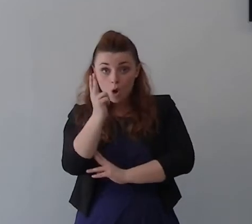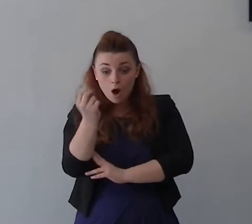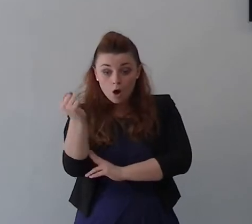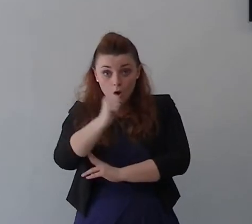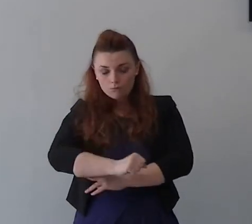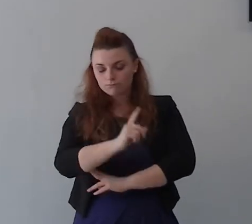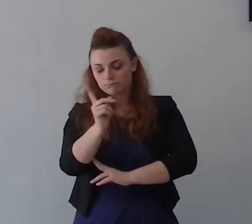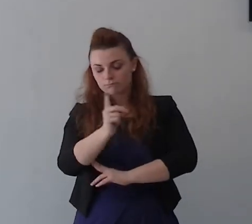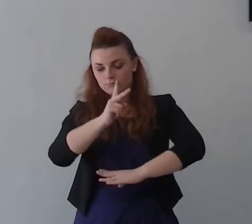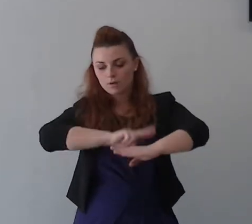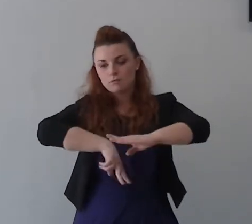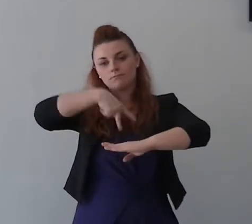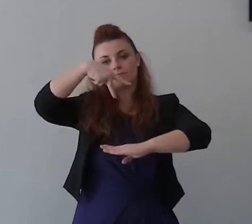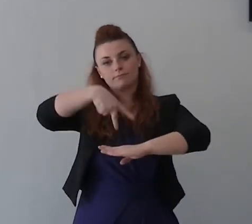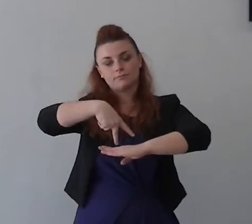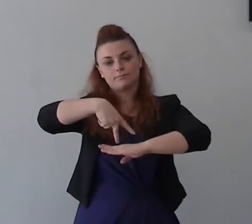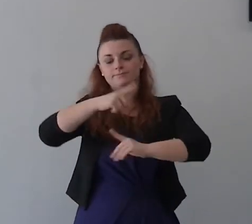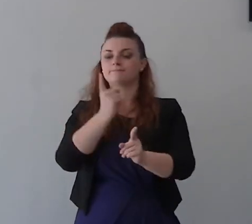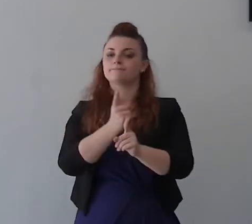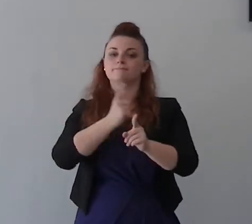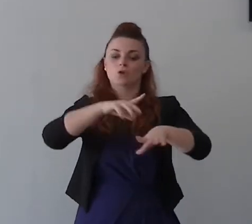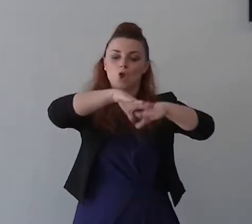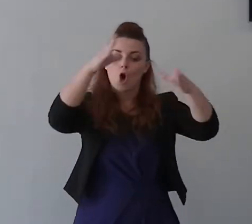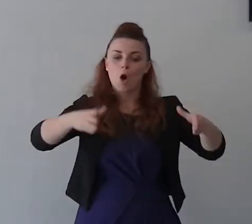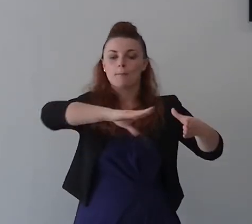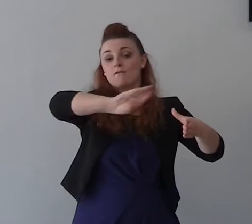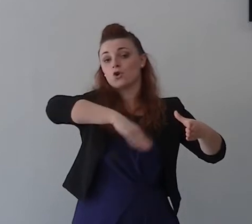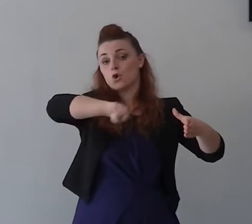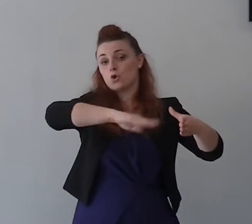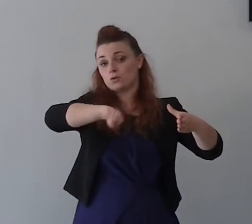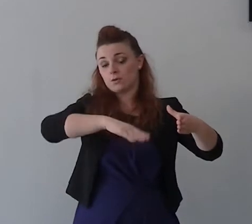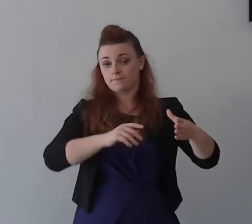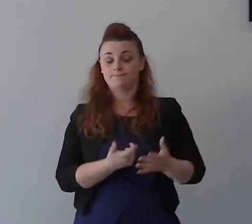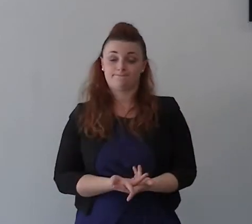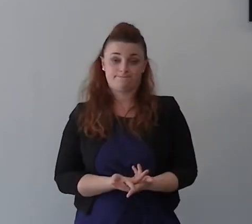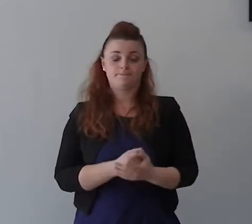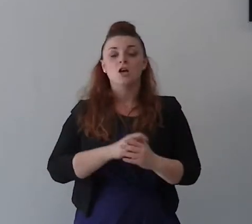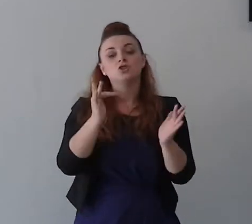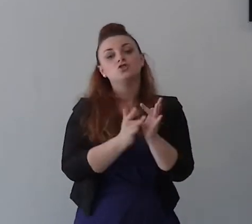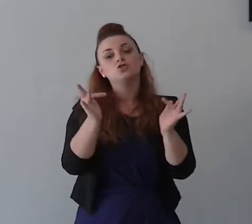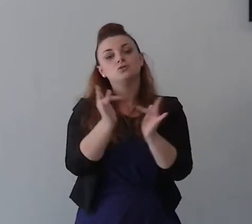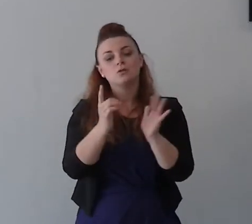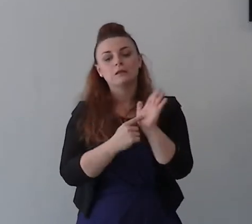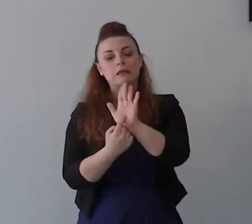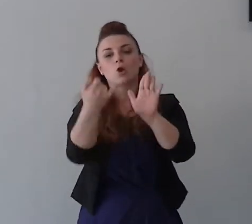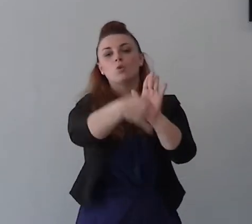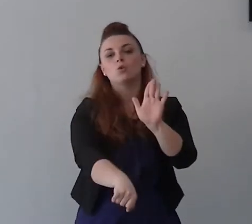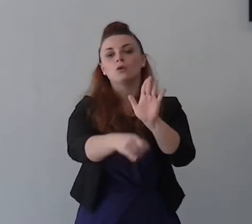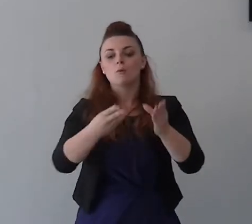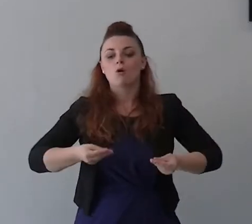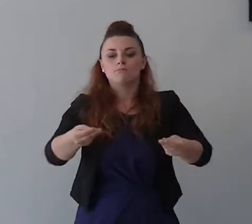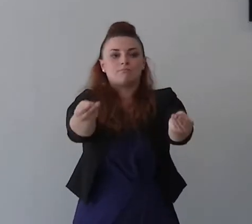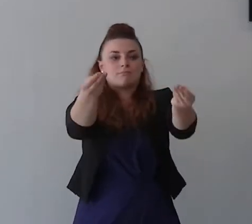non a questa generazione. L'ultimo segno che Gesù ci lascia, non a caso, è quello che